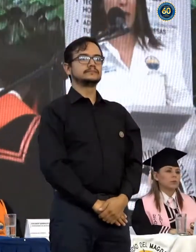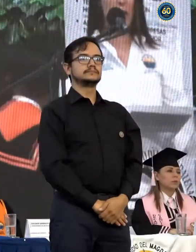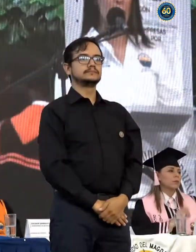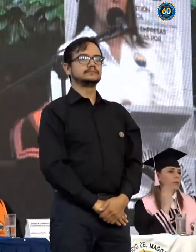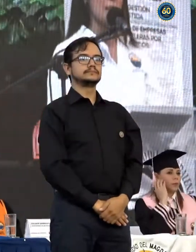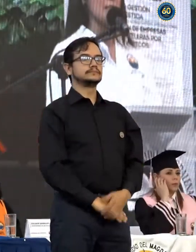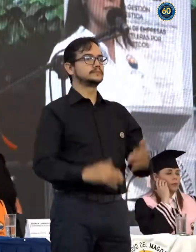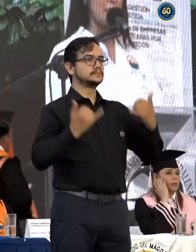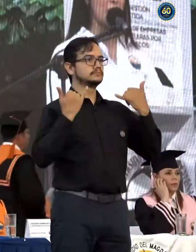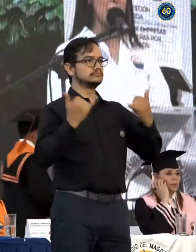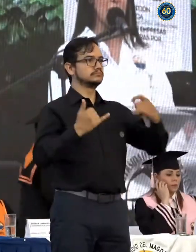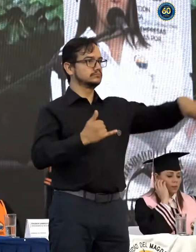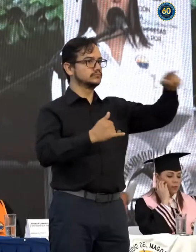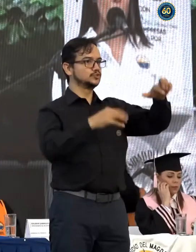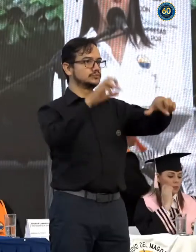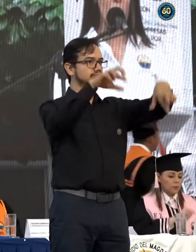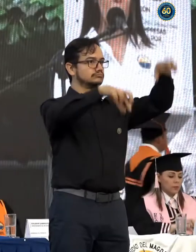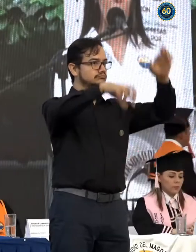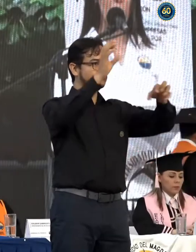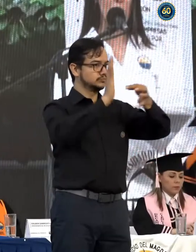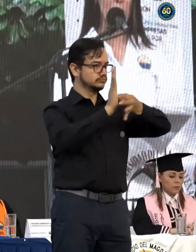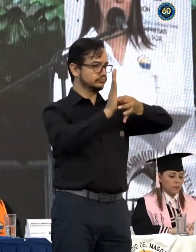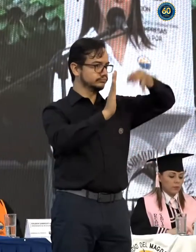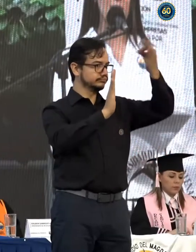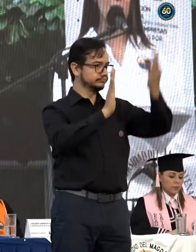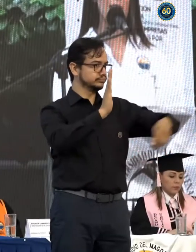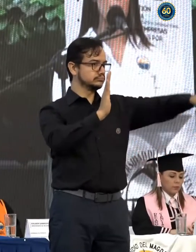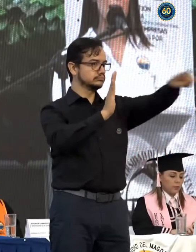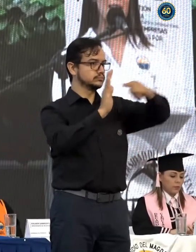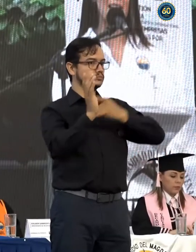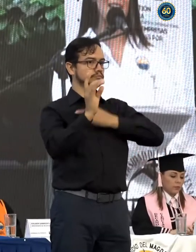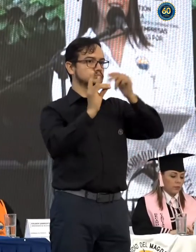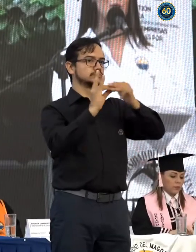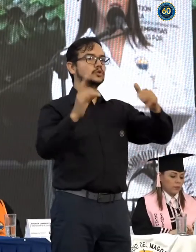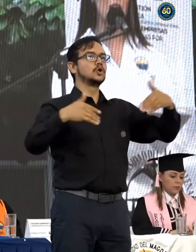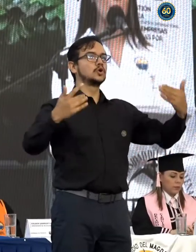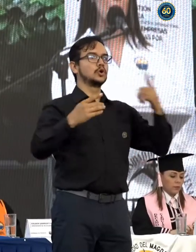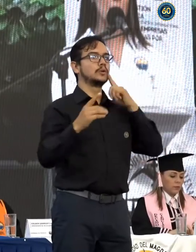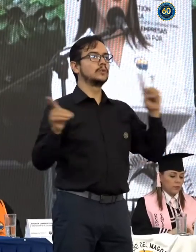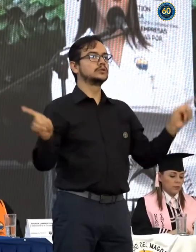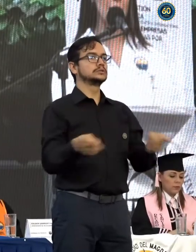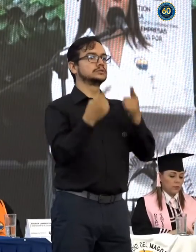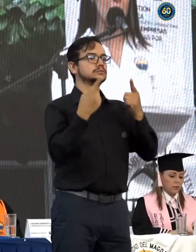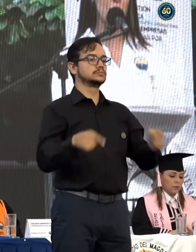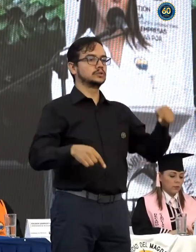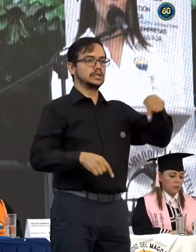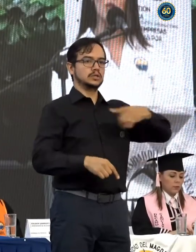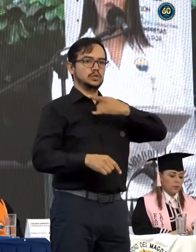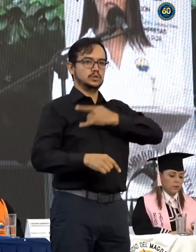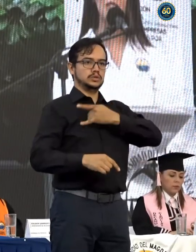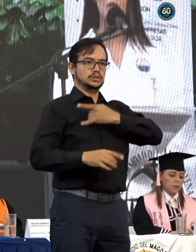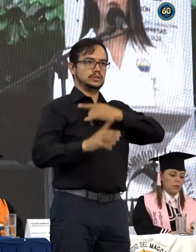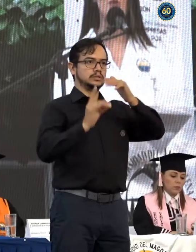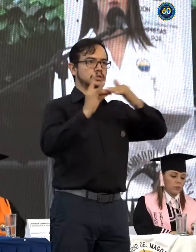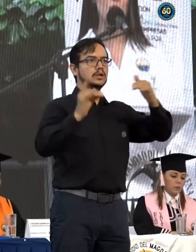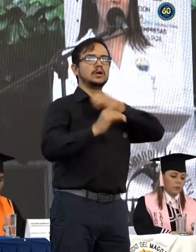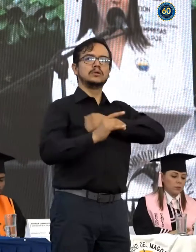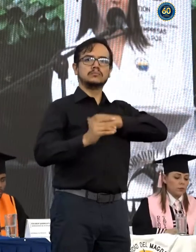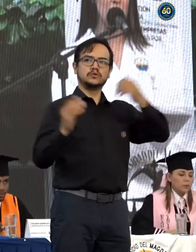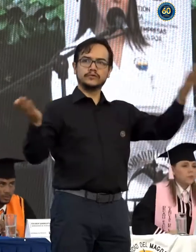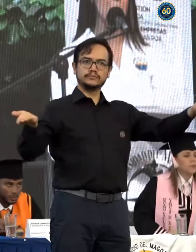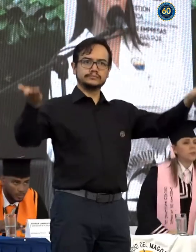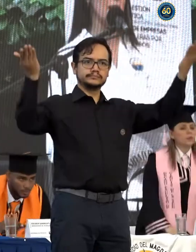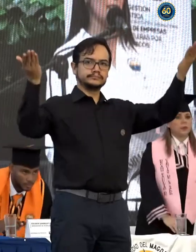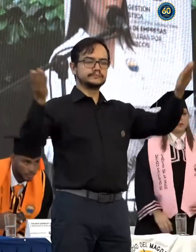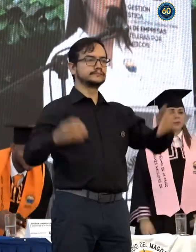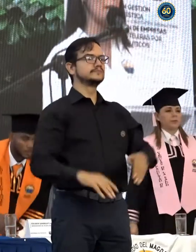se identifican ahora como graduados de la Universidad del Magdalena escuchando el himno de la institución Solicito a todos los presentes ponerse de